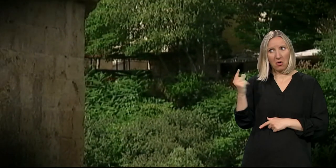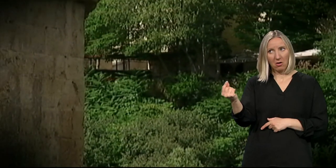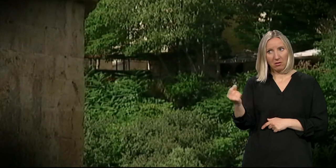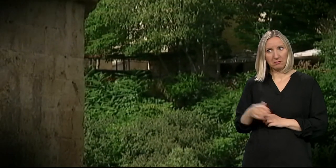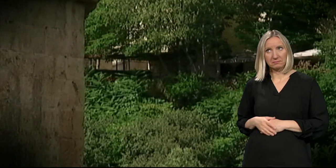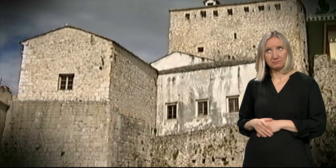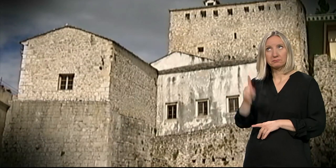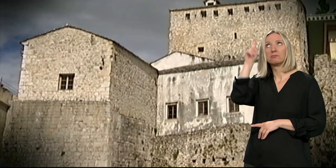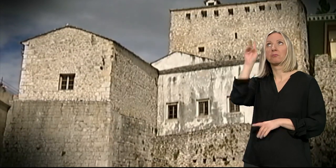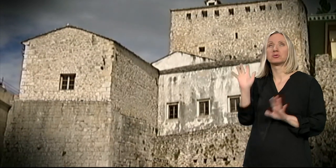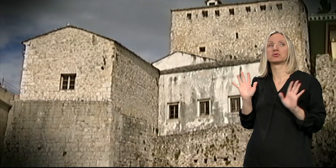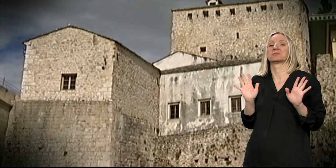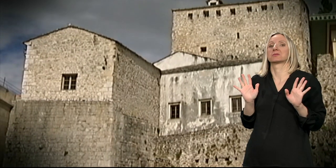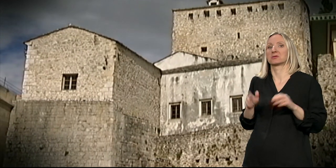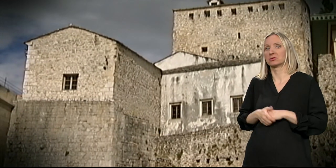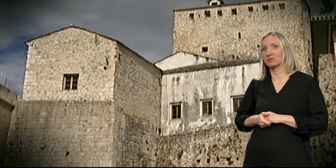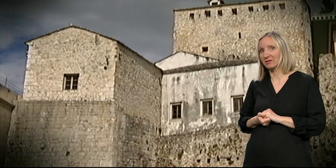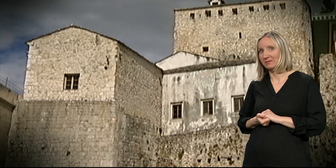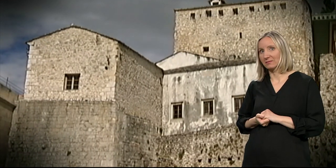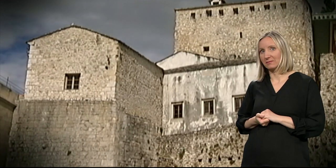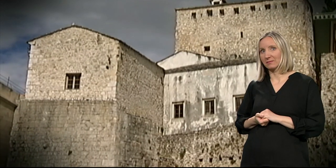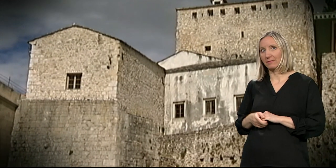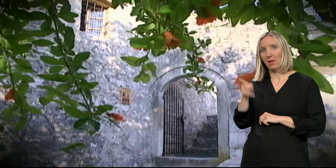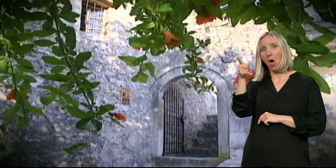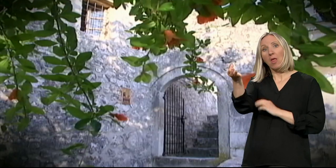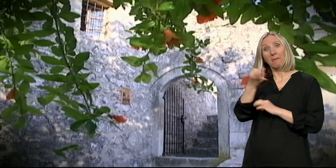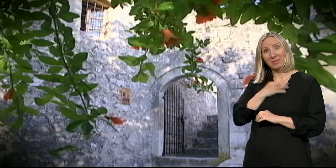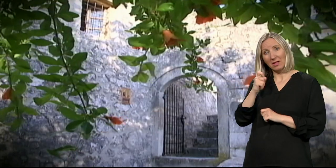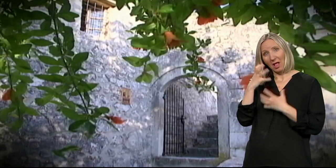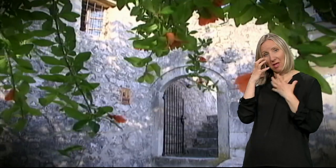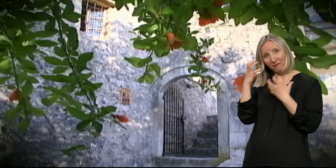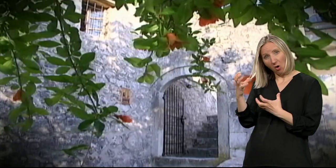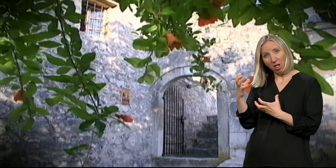Bože. Da li je volim, tiho me pitala.